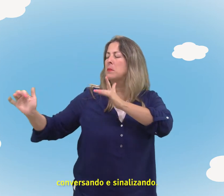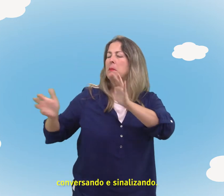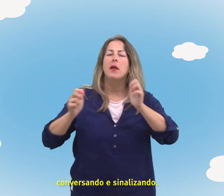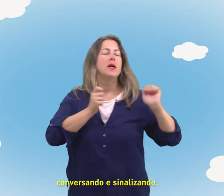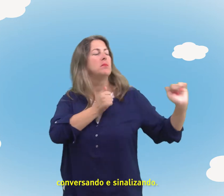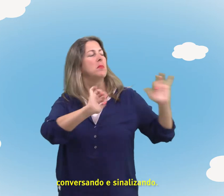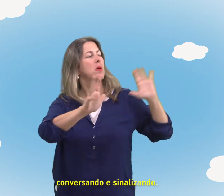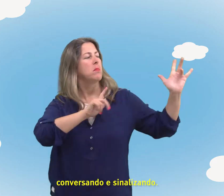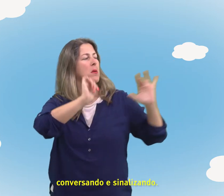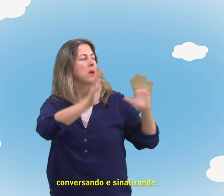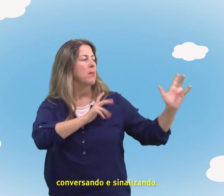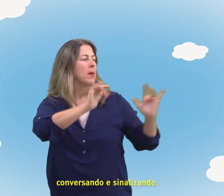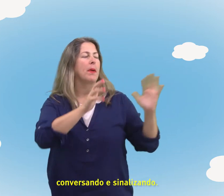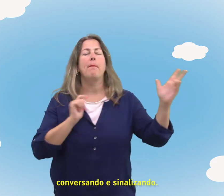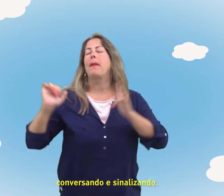conversando e sinalizando